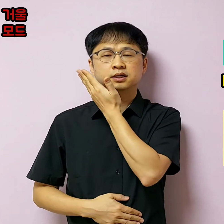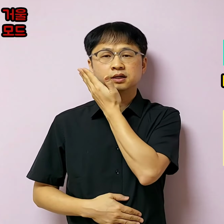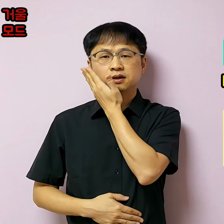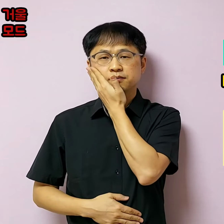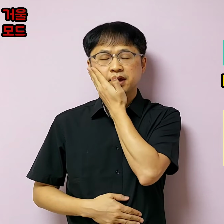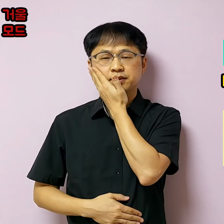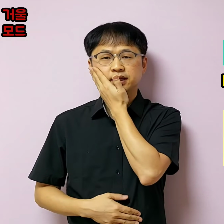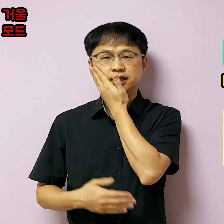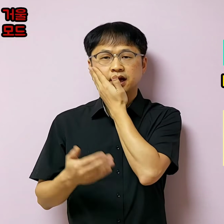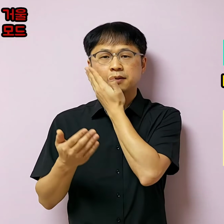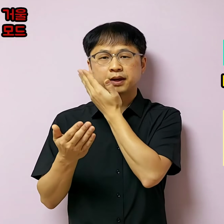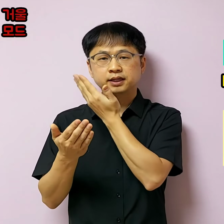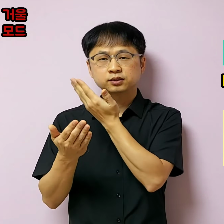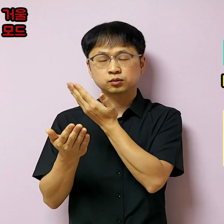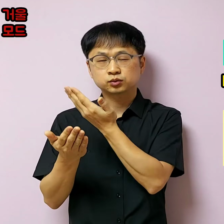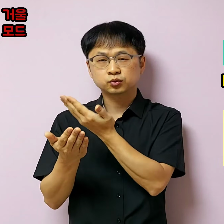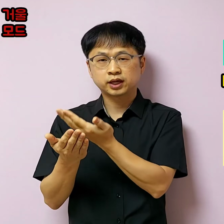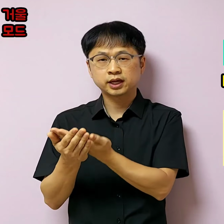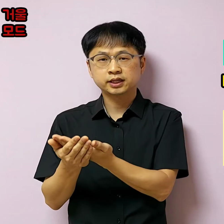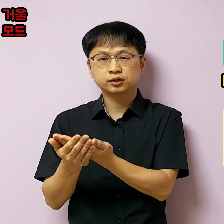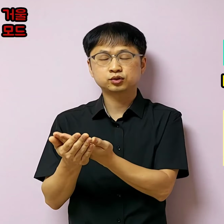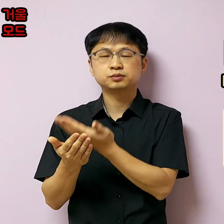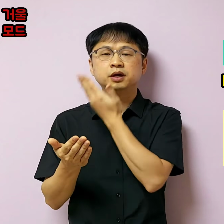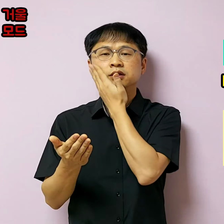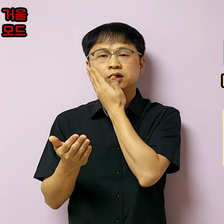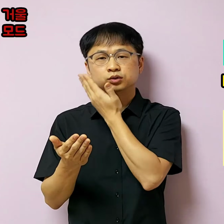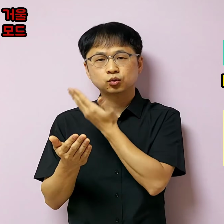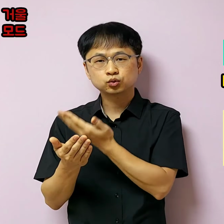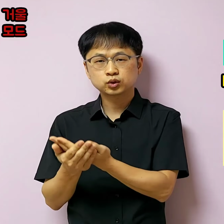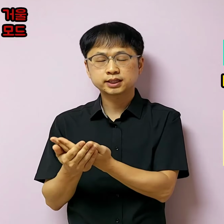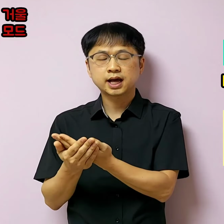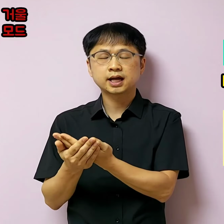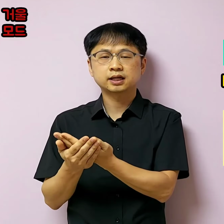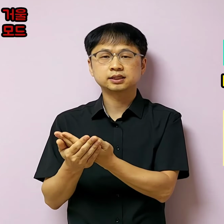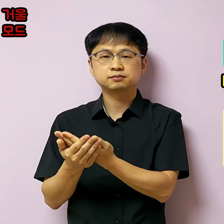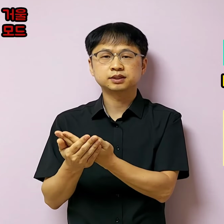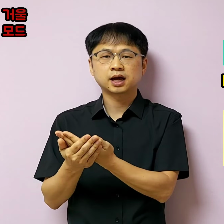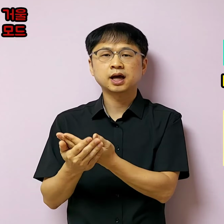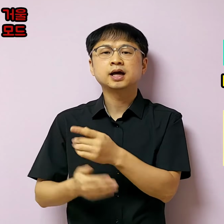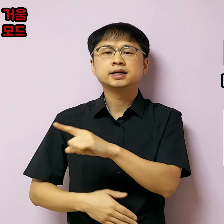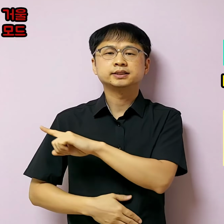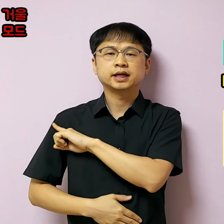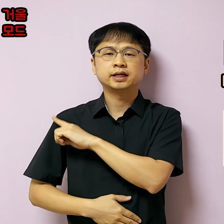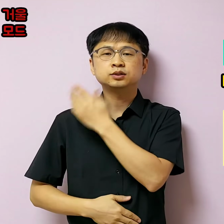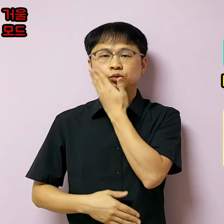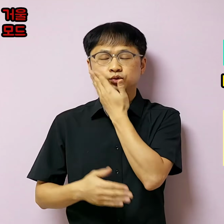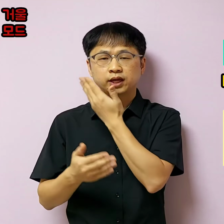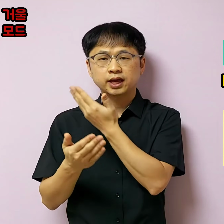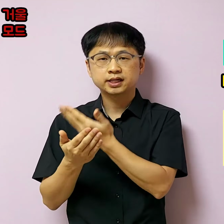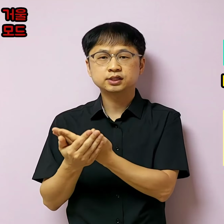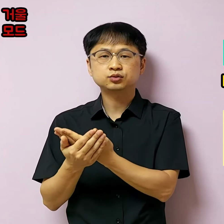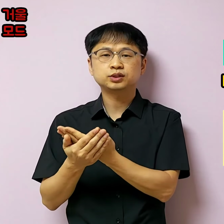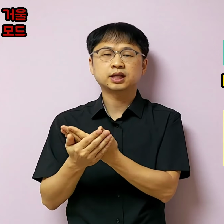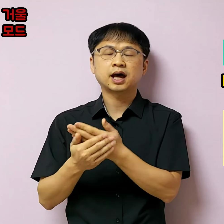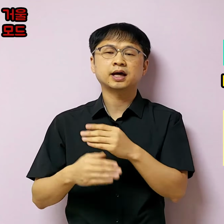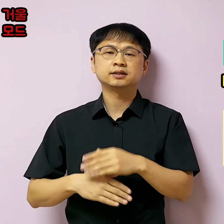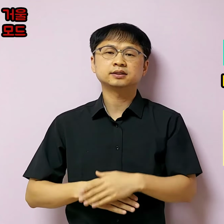손바닥을 뺨에 댔다가 반대쪽 손에 내려주시면 소중하다라는 뜻입니다. 제일 소중해, 1순위다 이런